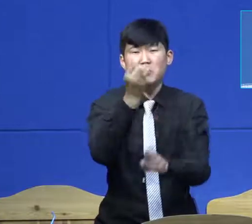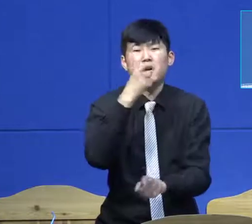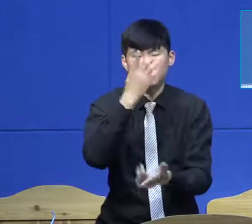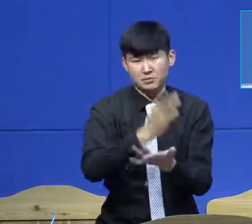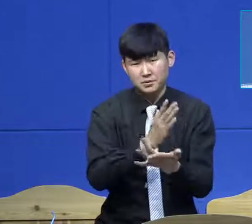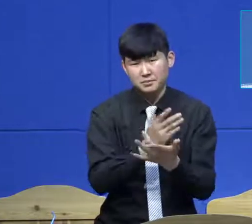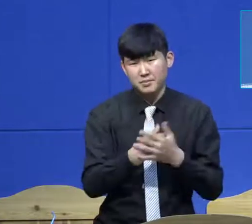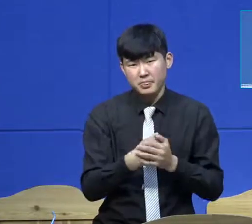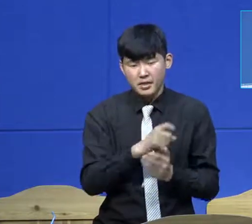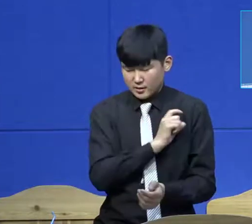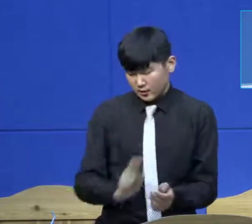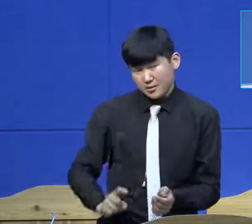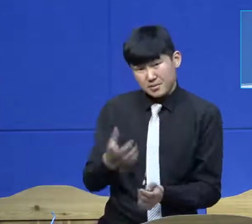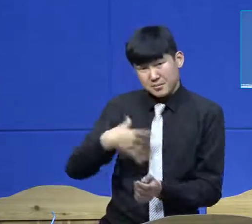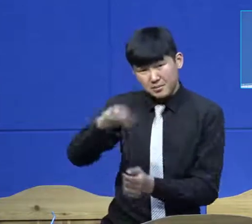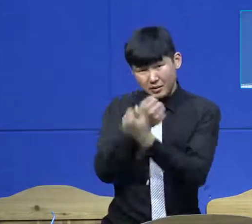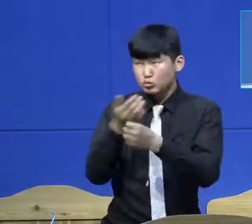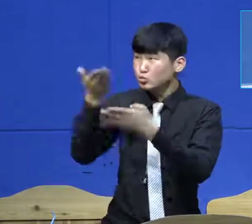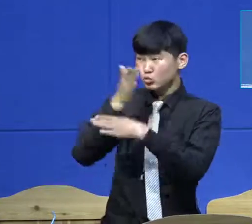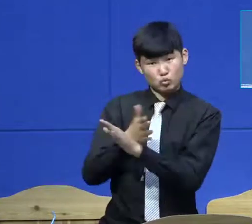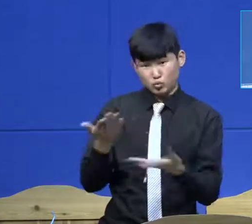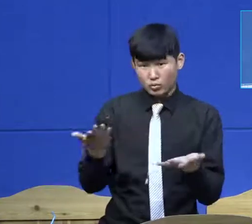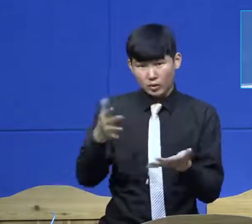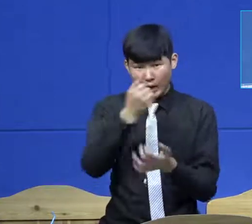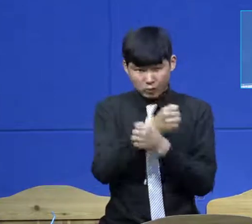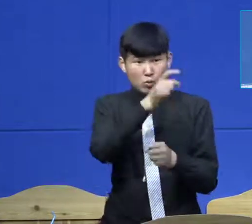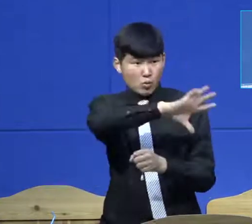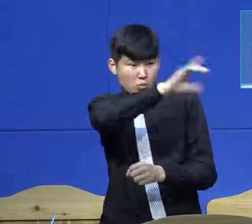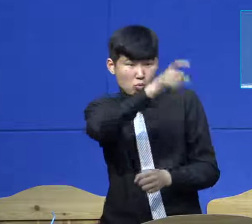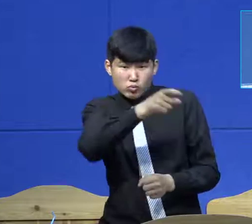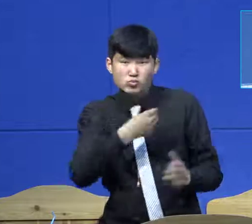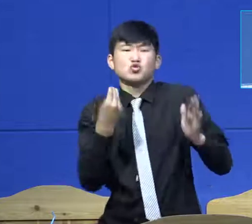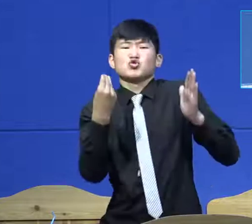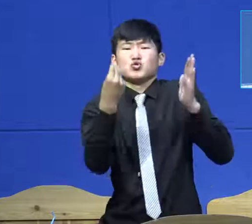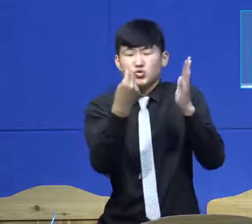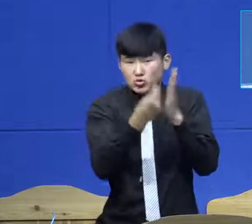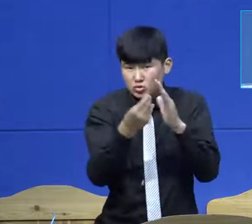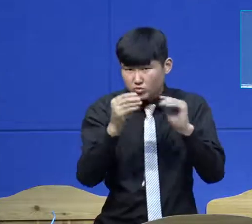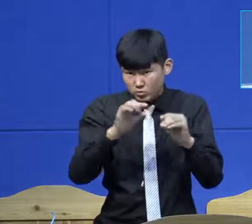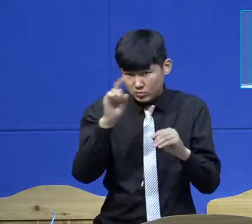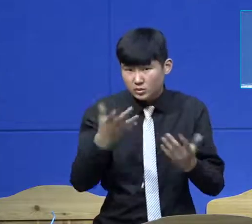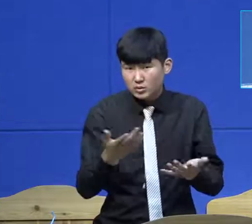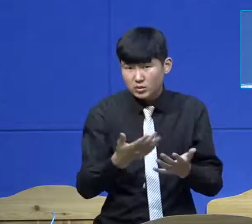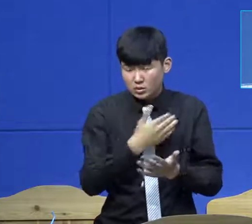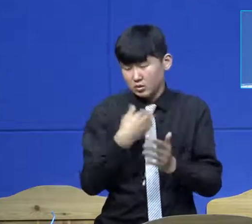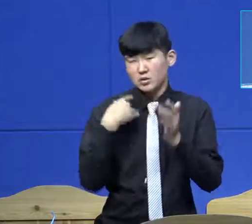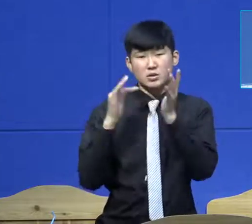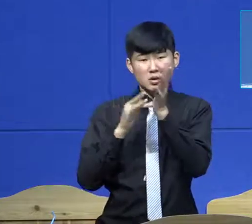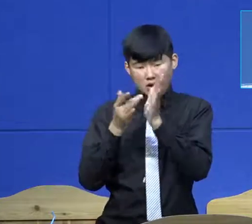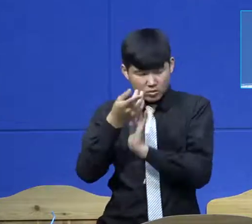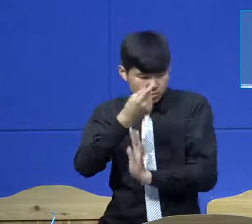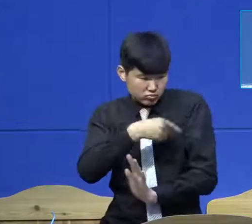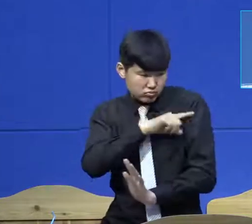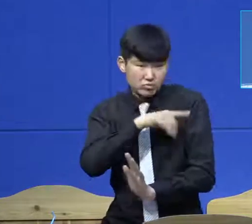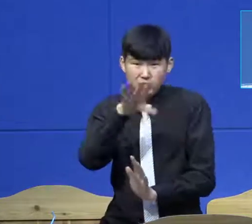Христ биднийг аврагч гэж зогсохгүй аврагдсан бүхэл хүмүүсийн жишээ болсон биз дээ. Эзэн Есүс төрүүлээд